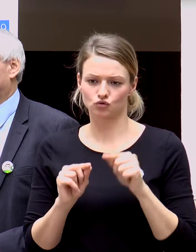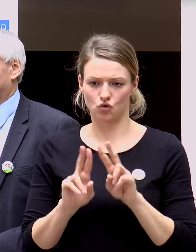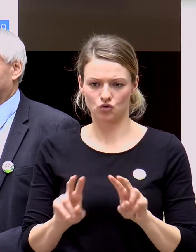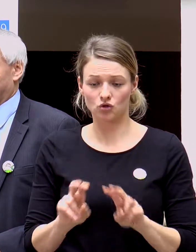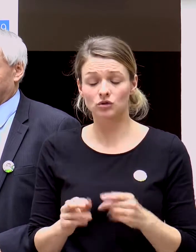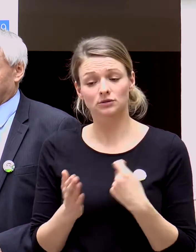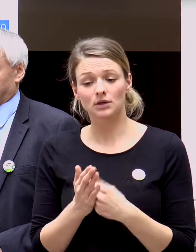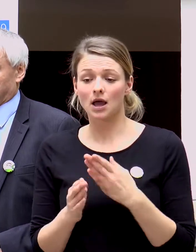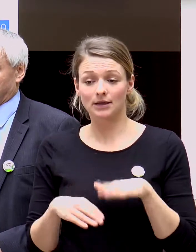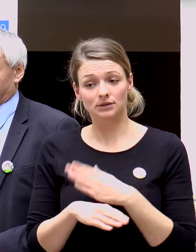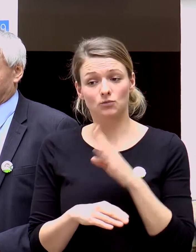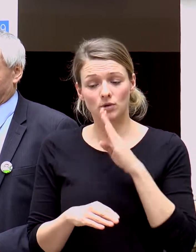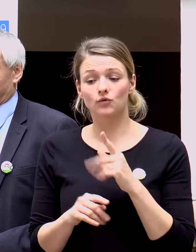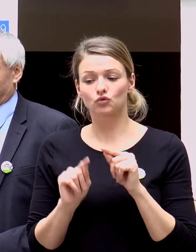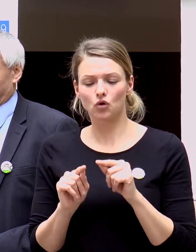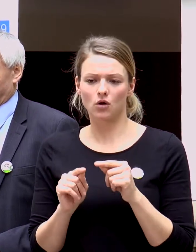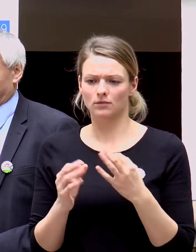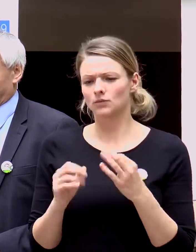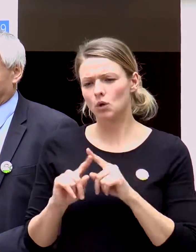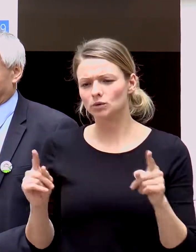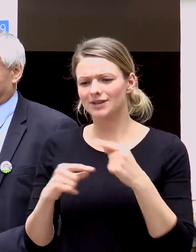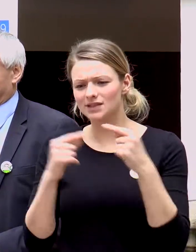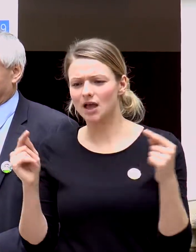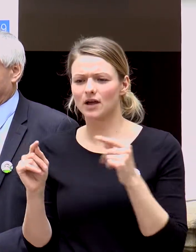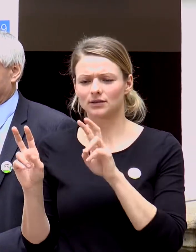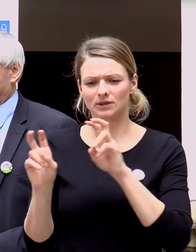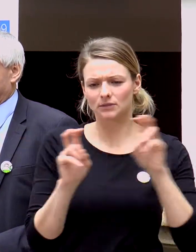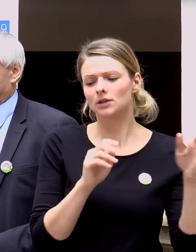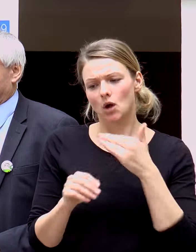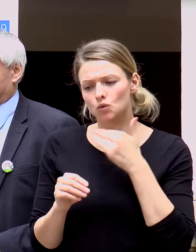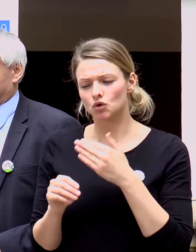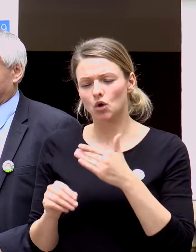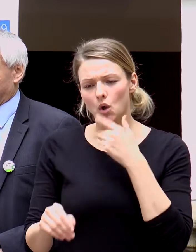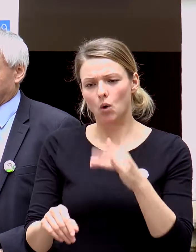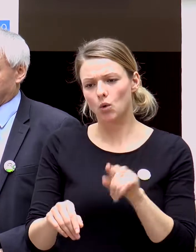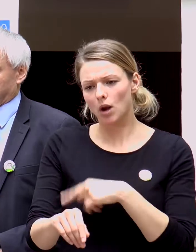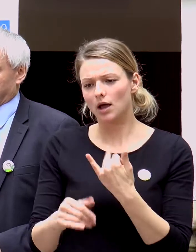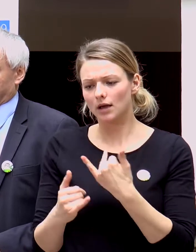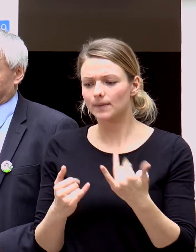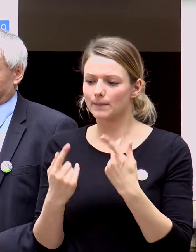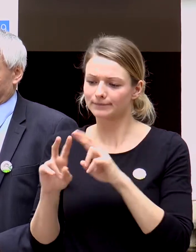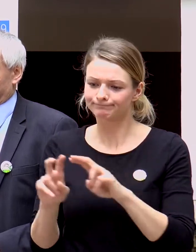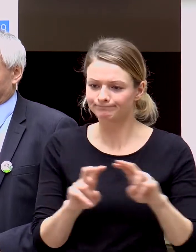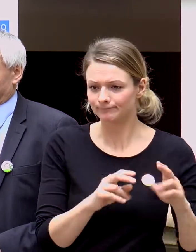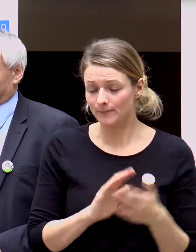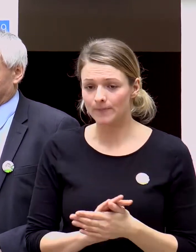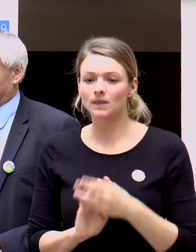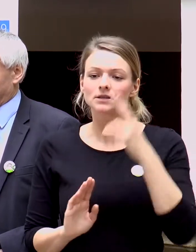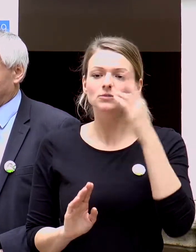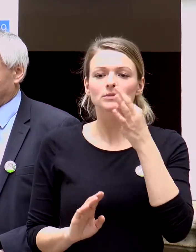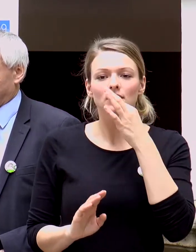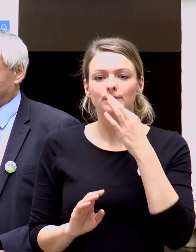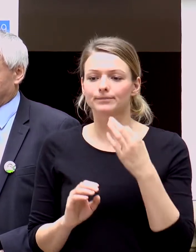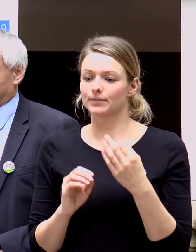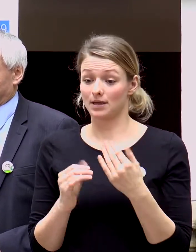oblasti opravdu dlouhodobě prodiskutované a promyšlené. Logicky potom, když se otevře